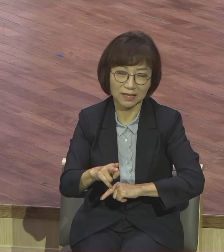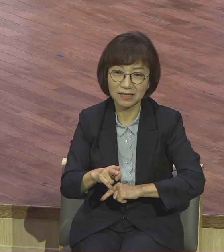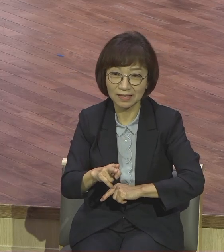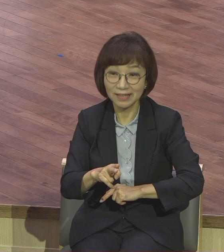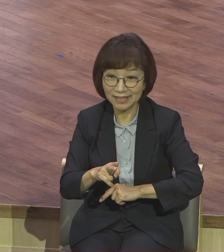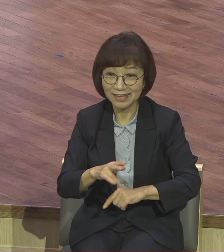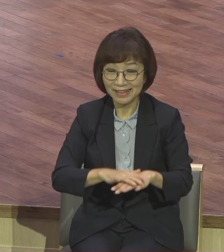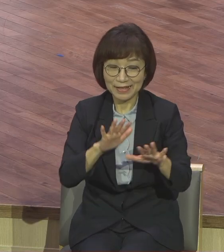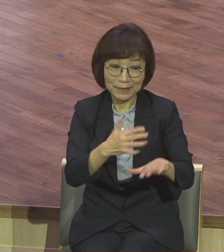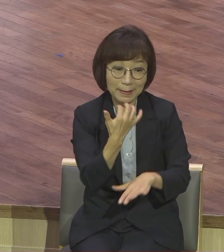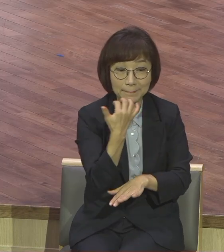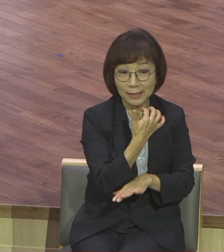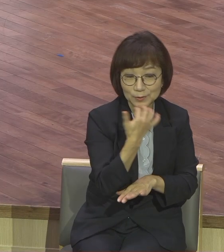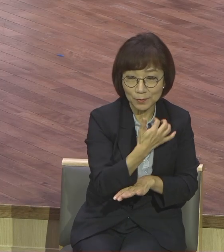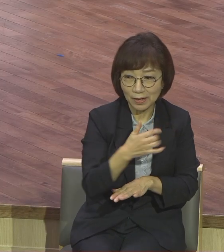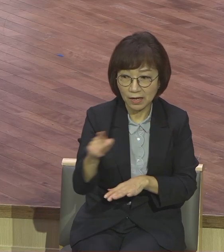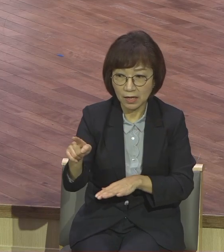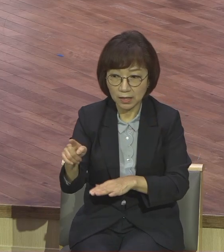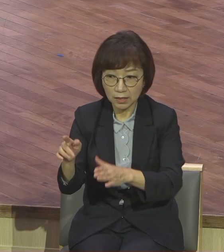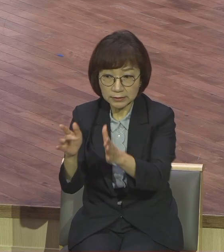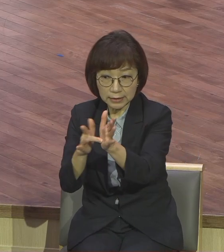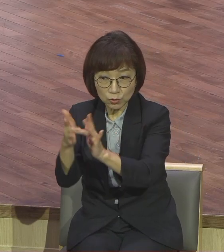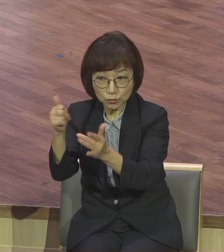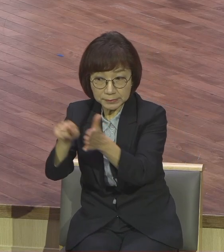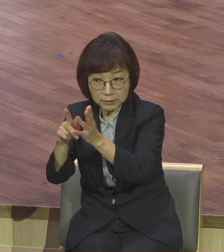베드로가 이들과 식사 교제를 한다.